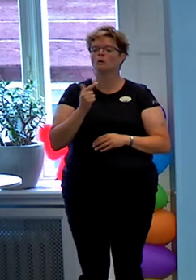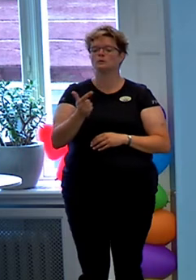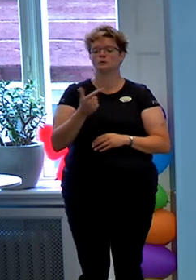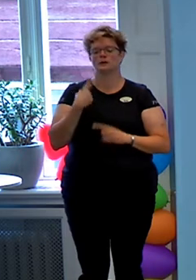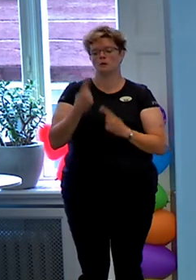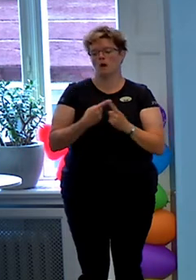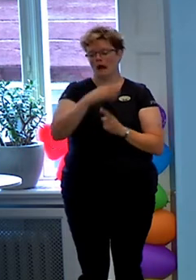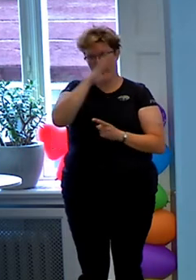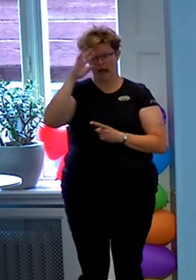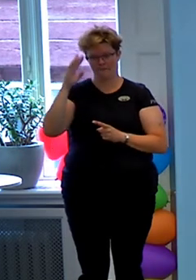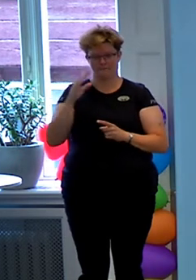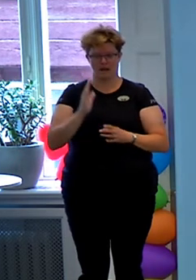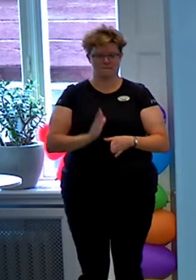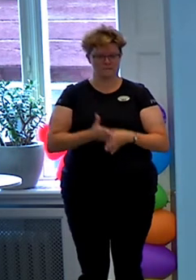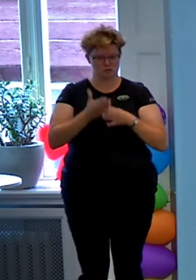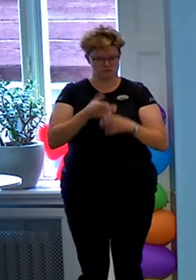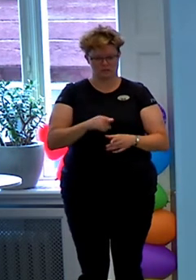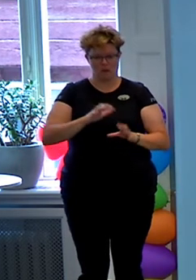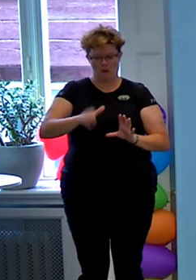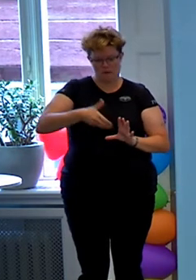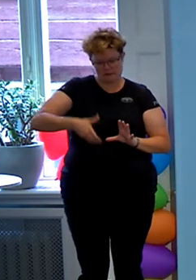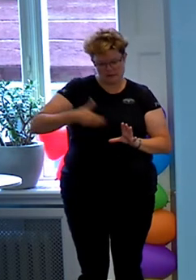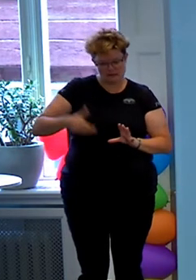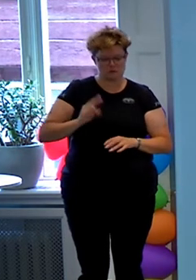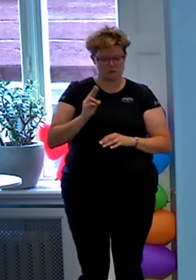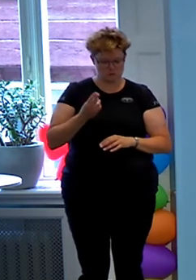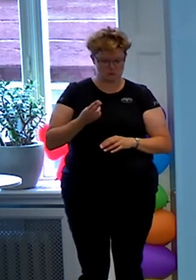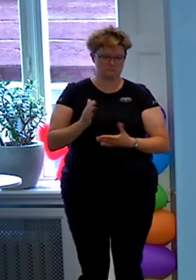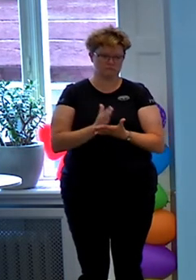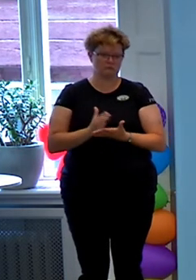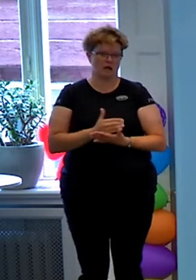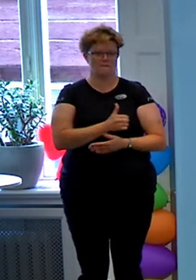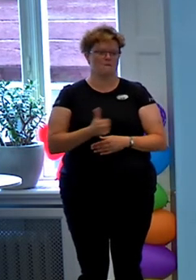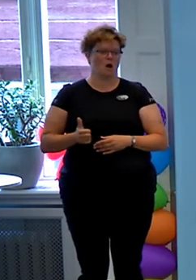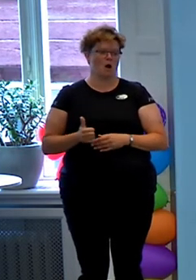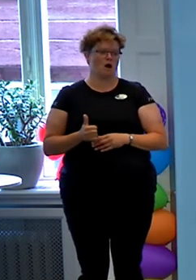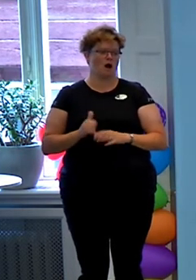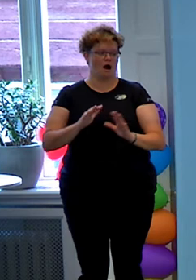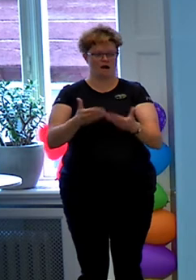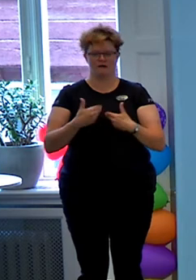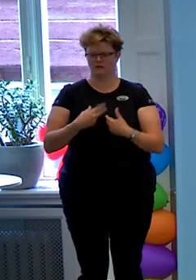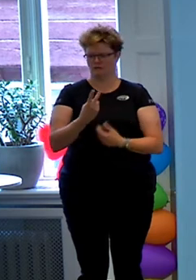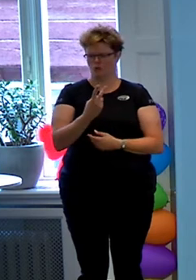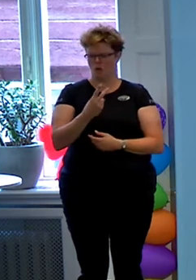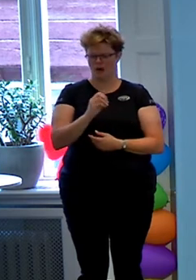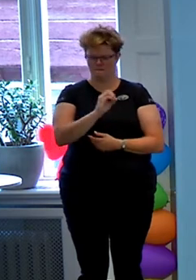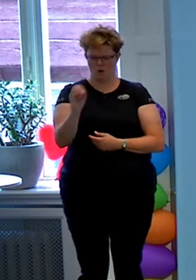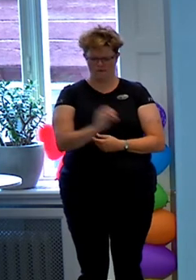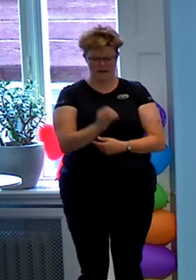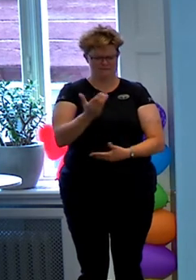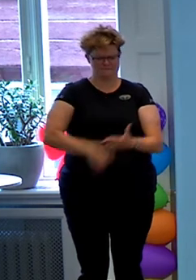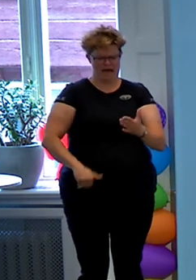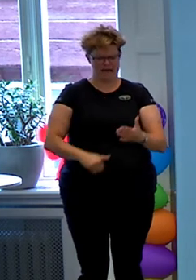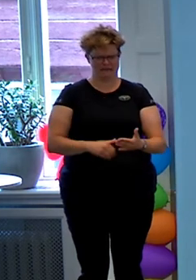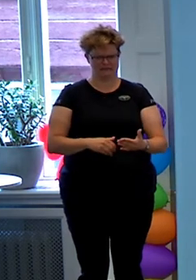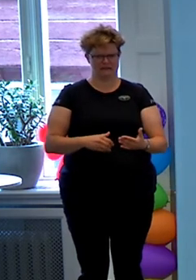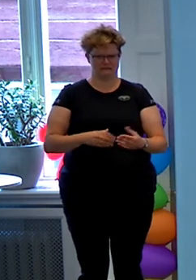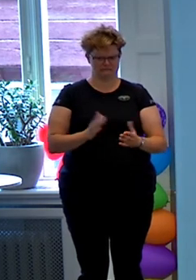gammal bebyggelse. Och utgrävningarna pågår, de har ju bara grävt en halv procent, 2 promille eller någonting. Det finns enorma